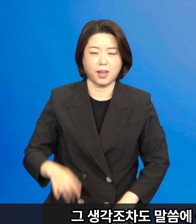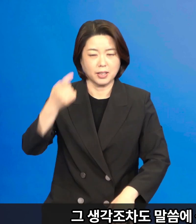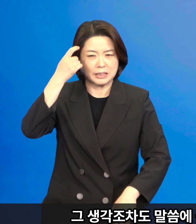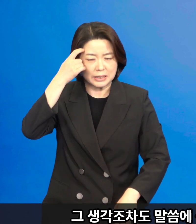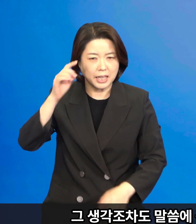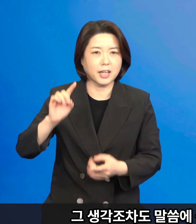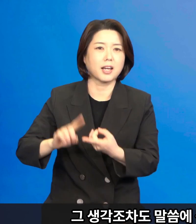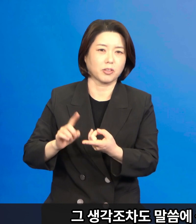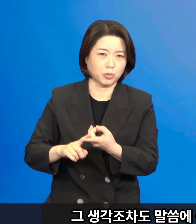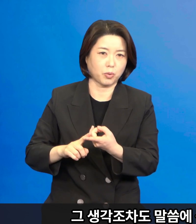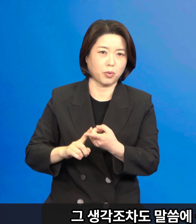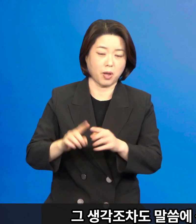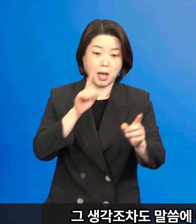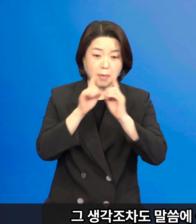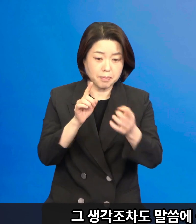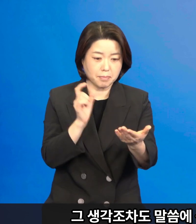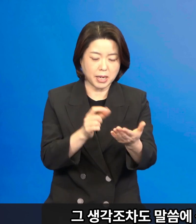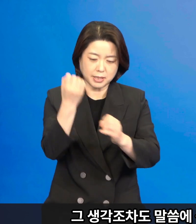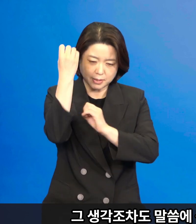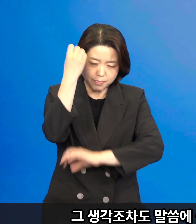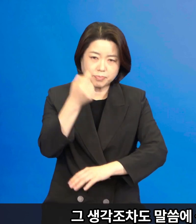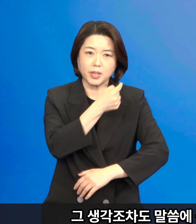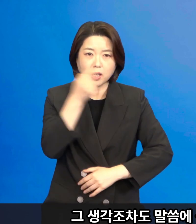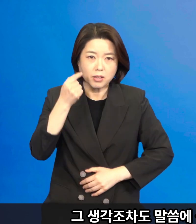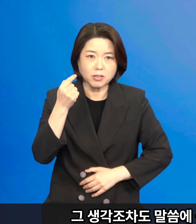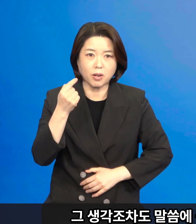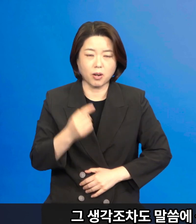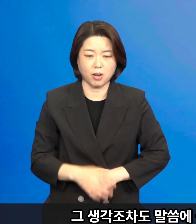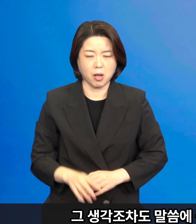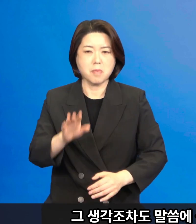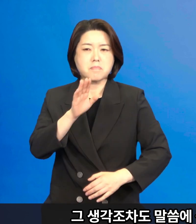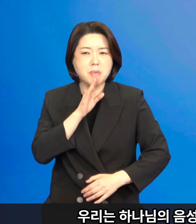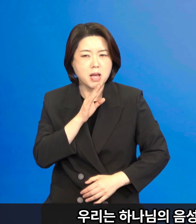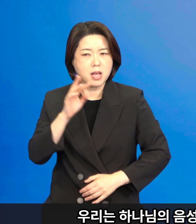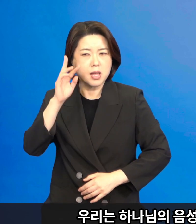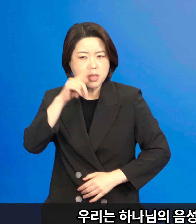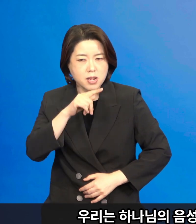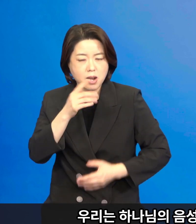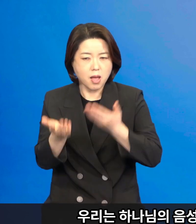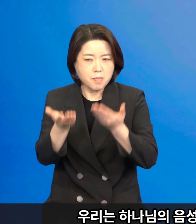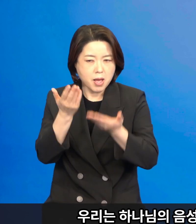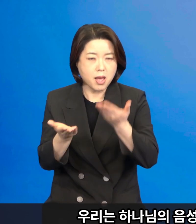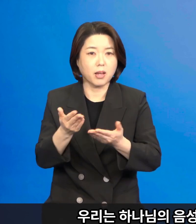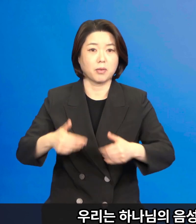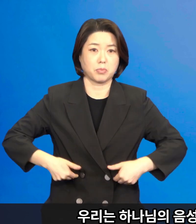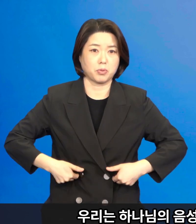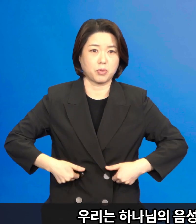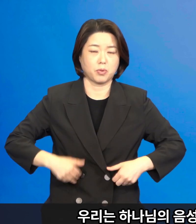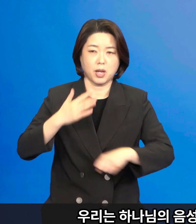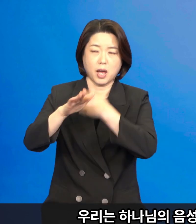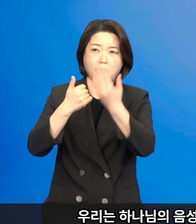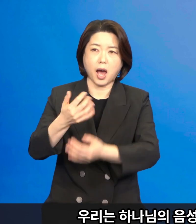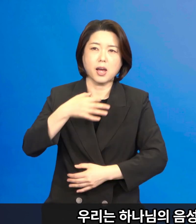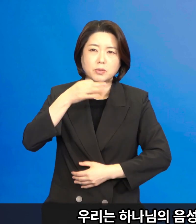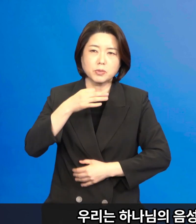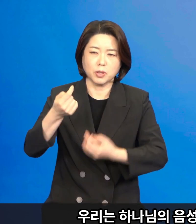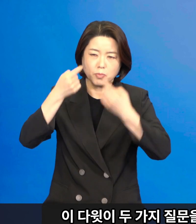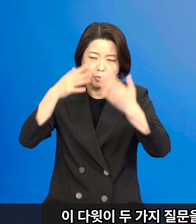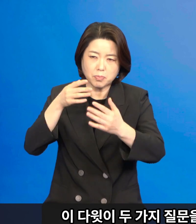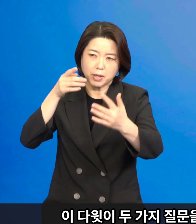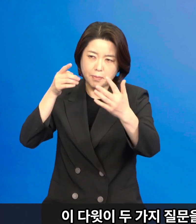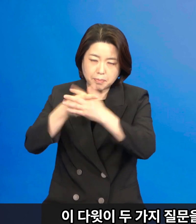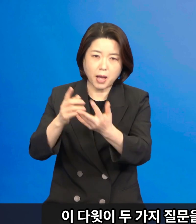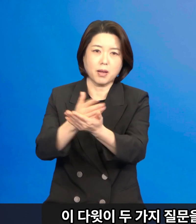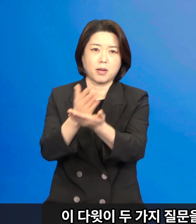생각조차도 말씀에 근거하여 맞는지를 분별을 해야만 우리는 하나님의 음성을 제대로 분별하게 되는 거예요.